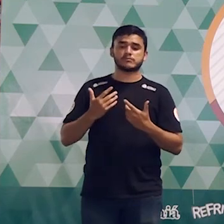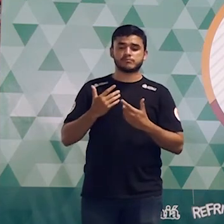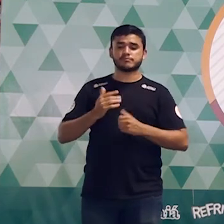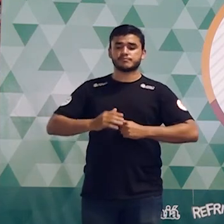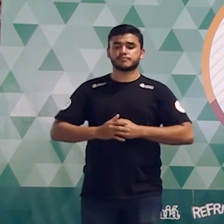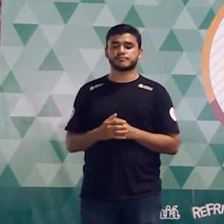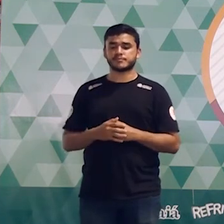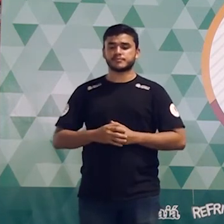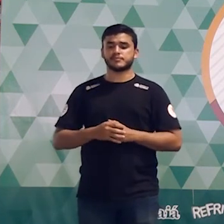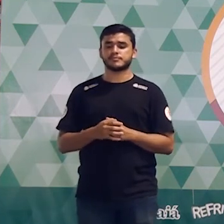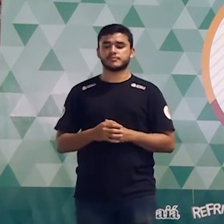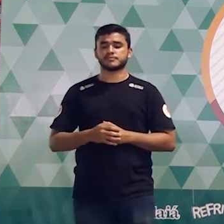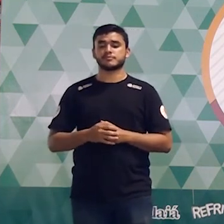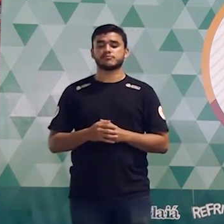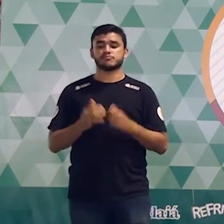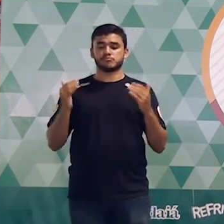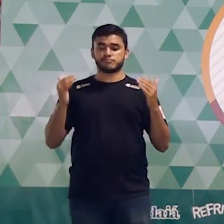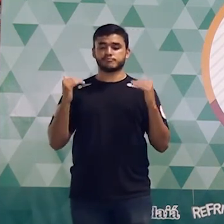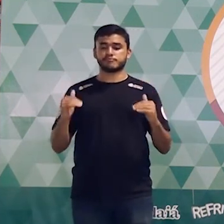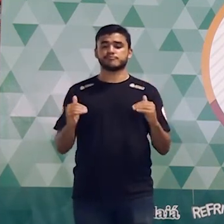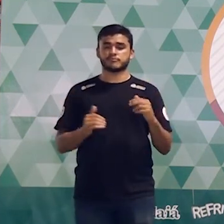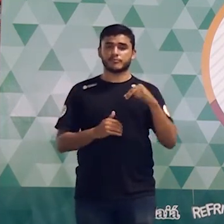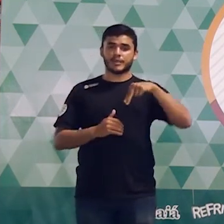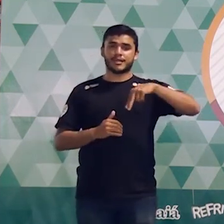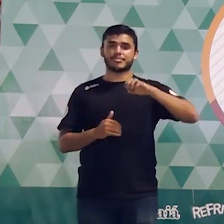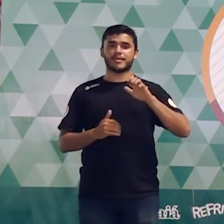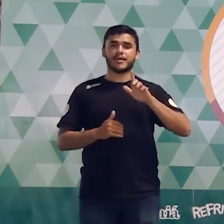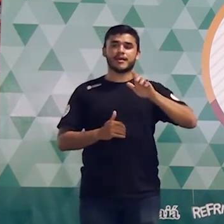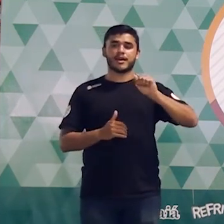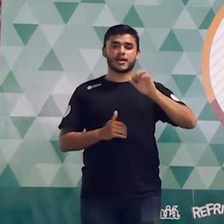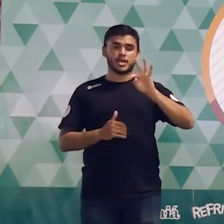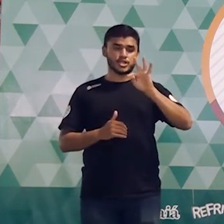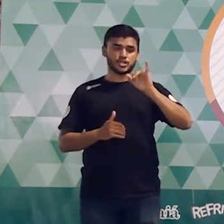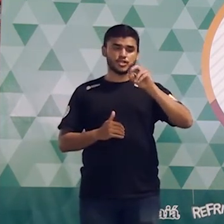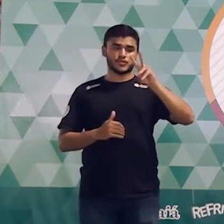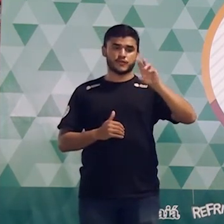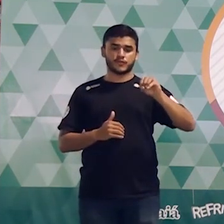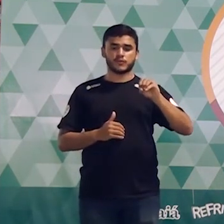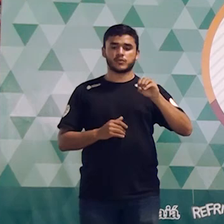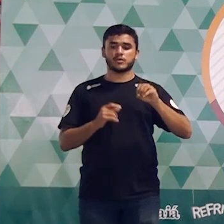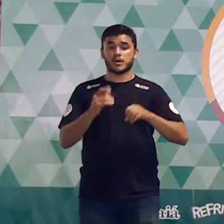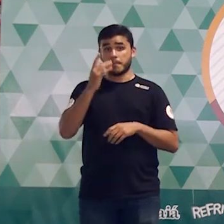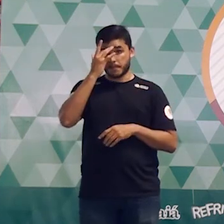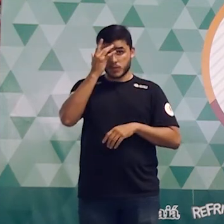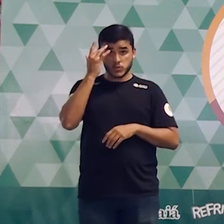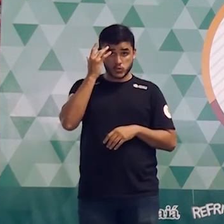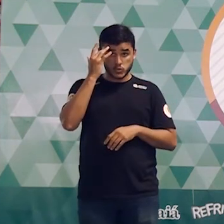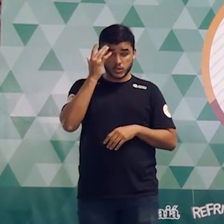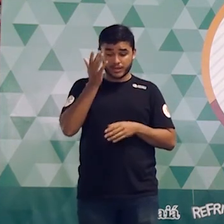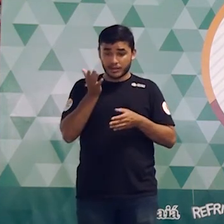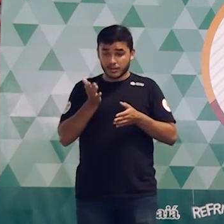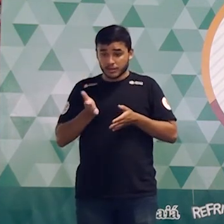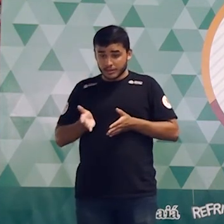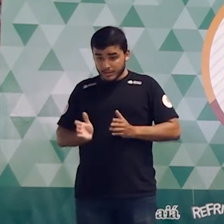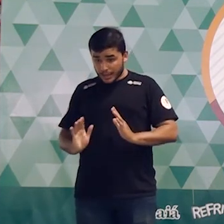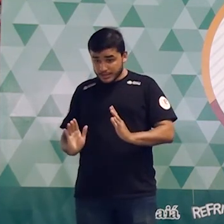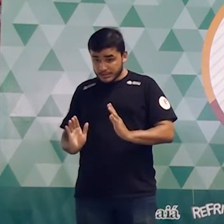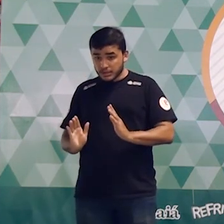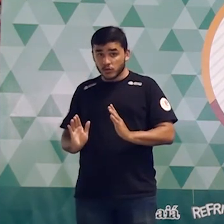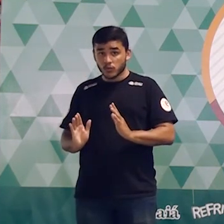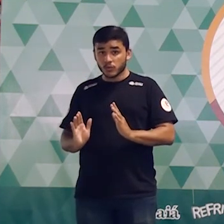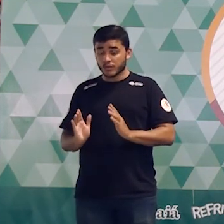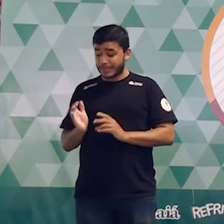fim, o negativo, crescimento vegetativo negativo. Aí eu mostrei ali que nasceram 10, mas morreram